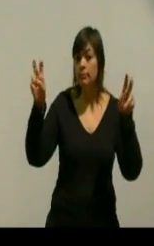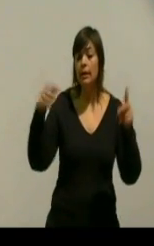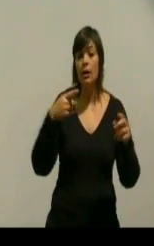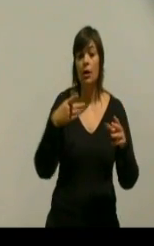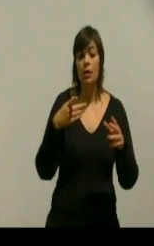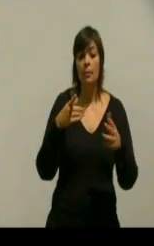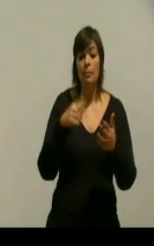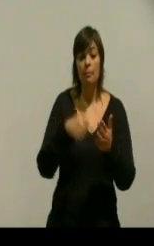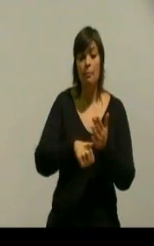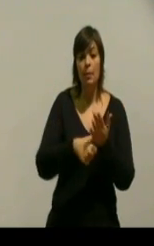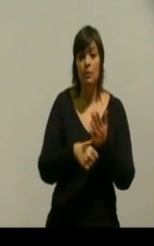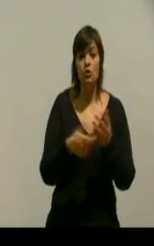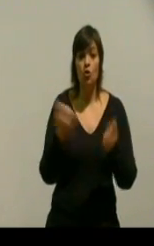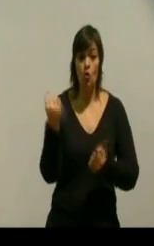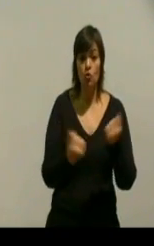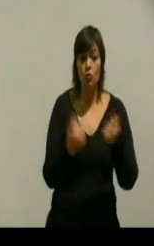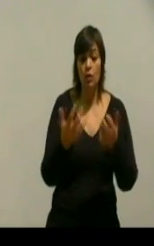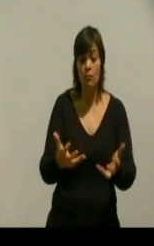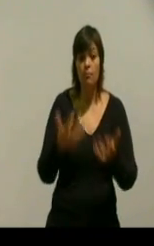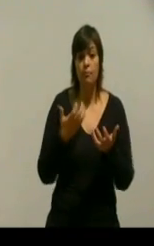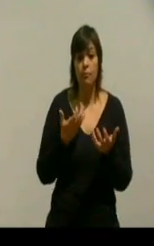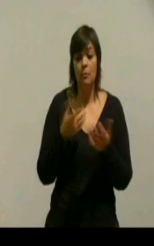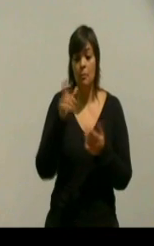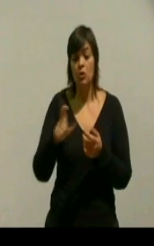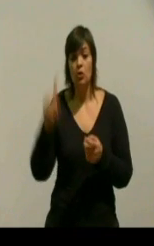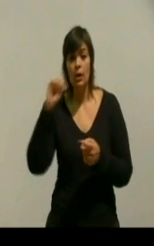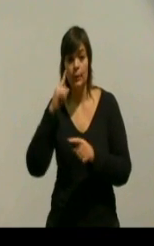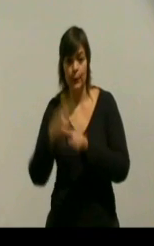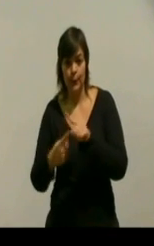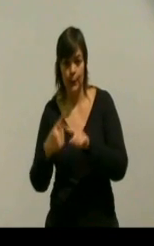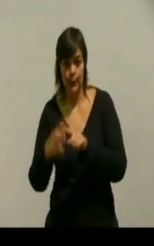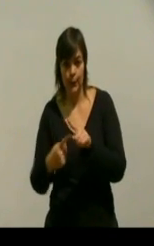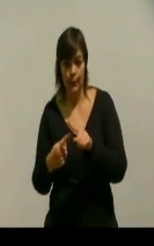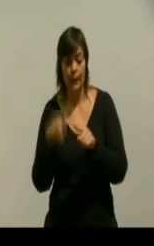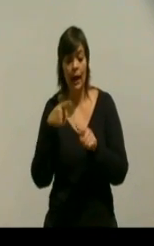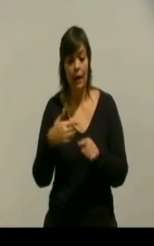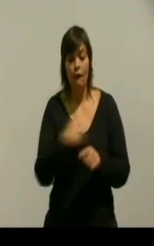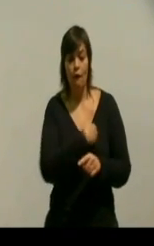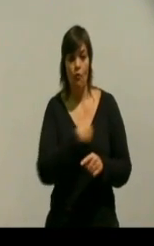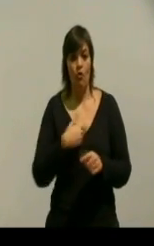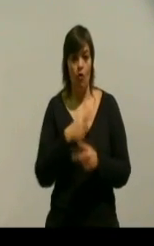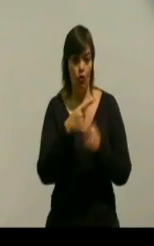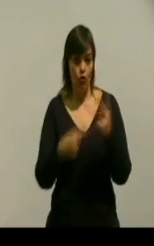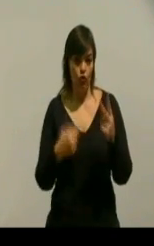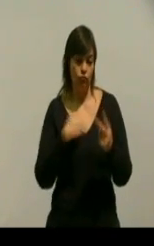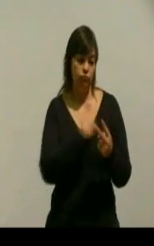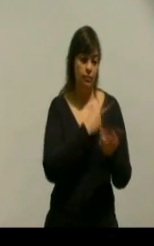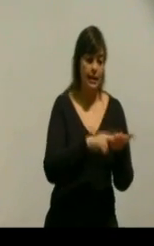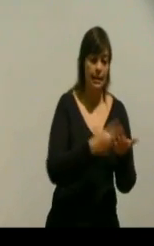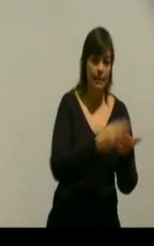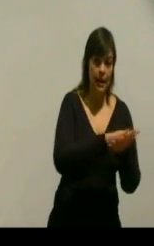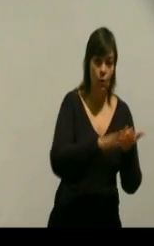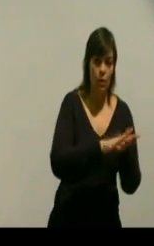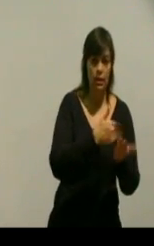del permiso de conducir para personas sordas con deficiencia auditiva. Aquí realizaba la función de intérprete de lengua de signos y profesora de